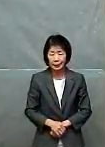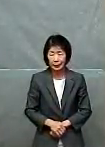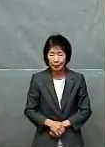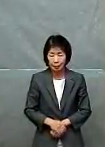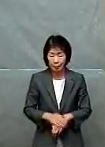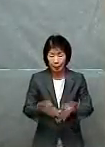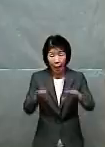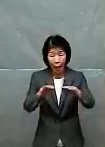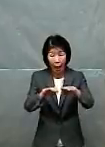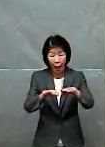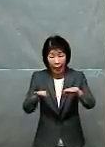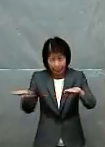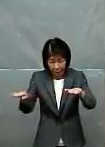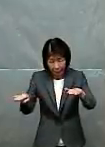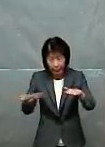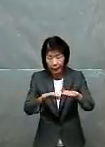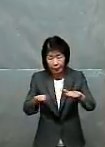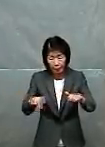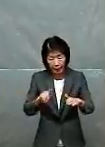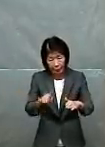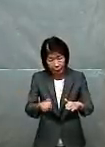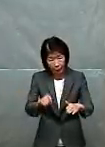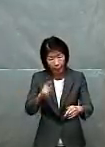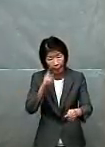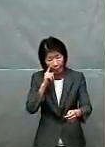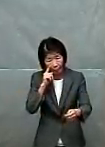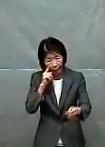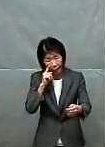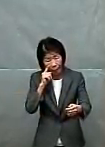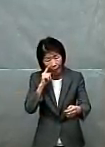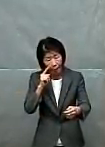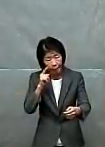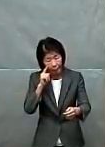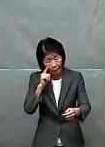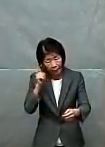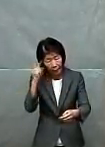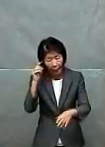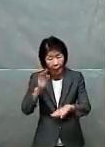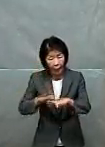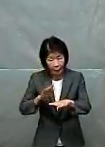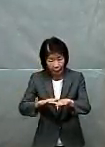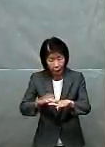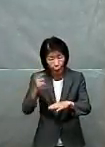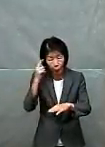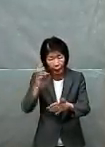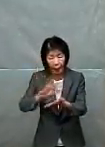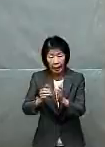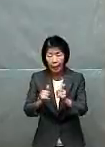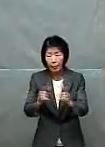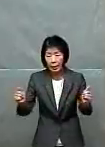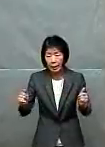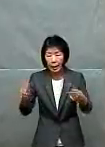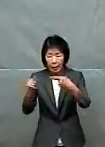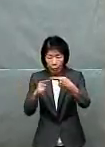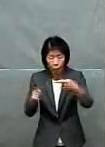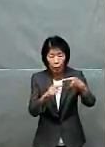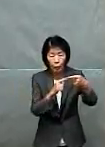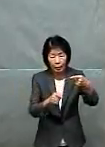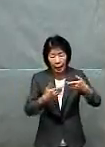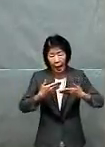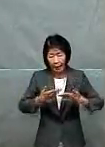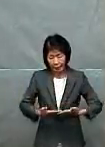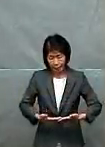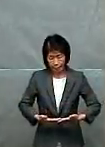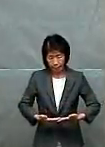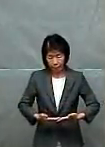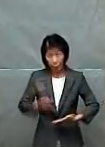まあ、平均というのが一つの目安だとは思いますけれども、まあ、県民一人一人の安全安心を考えた場合